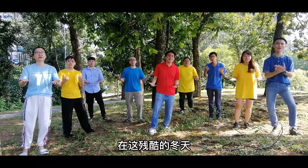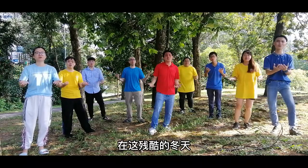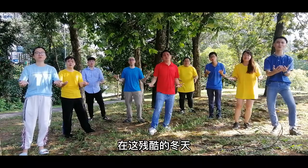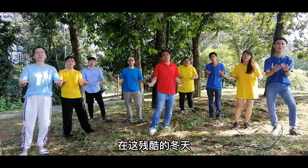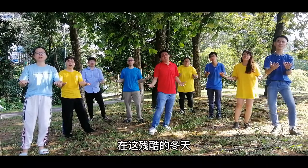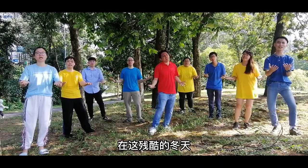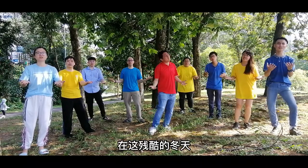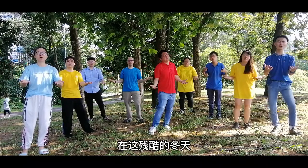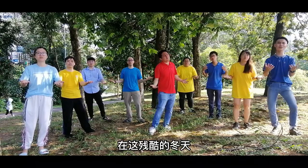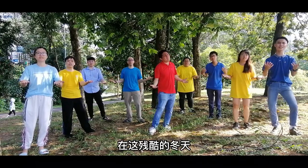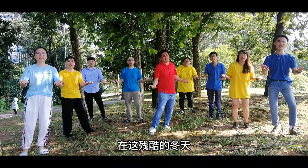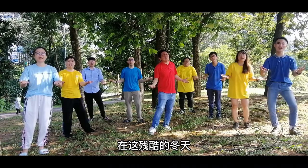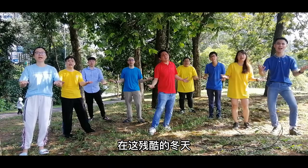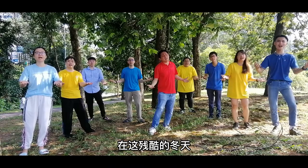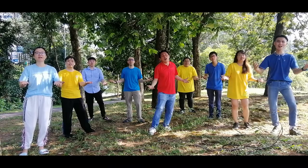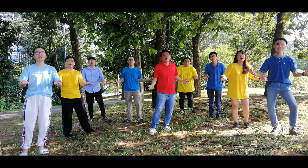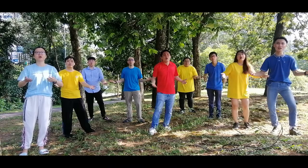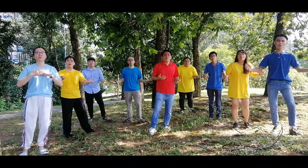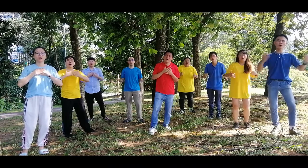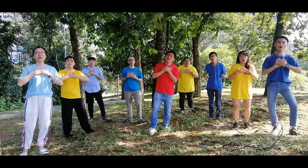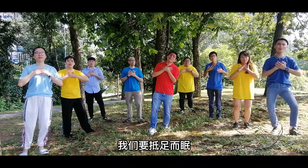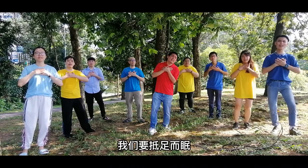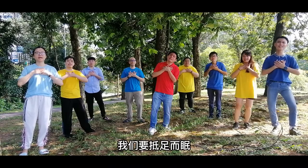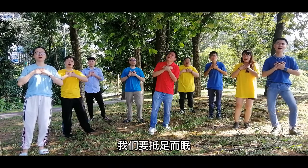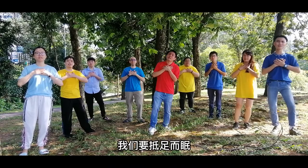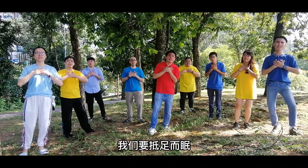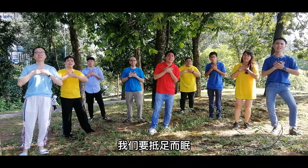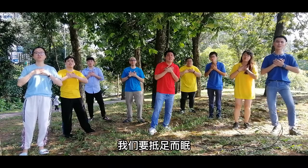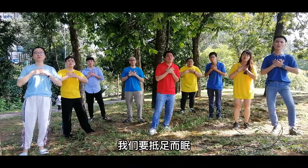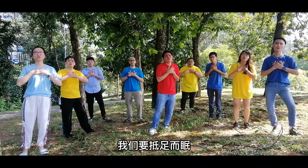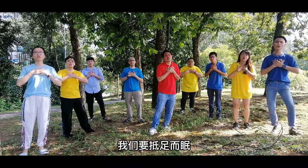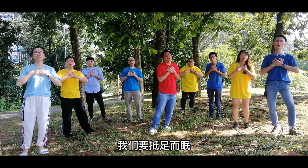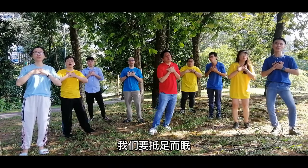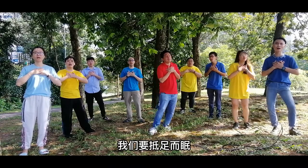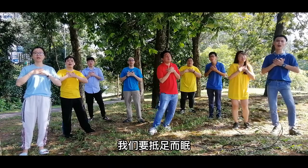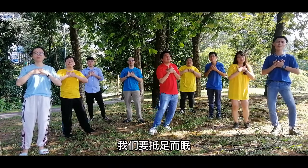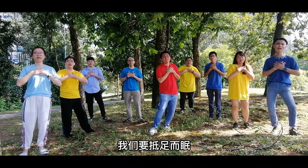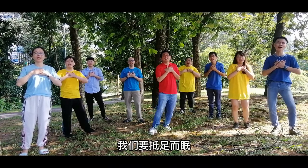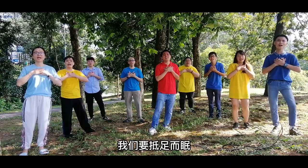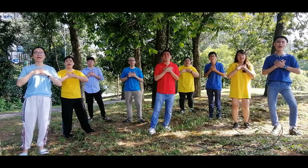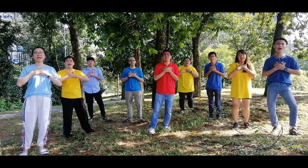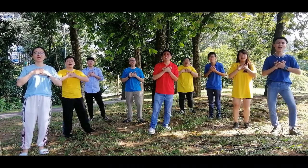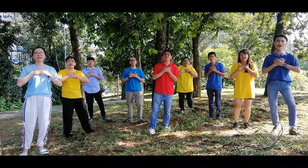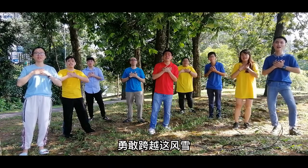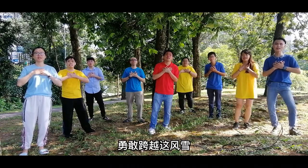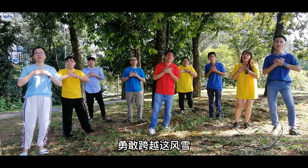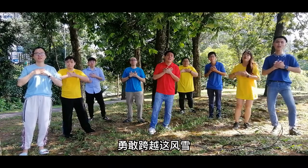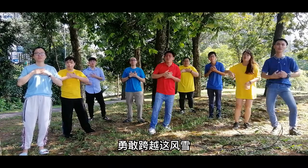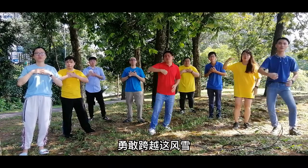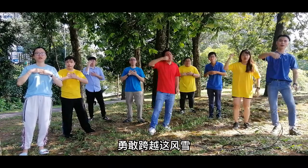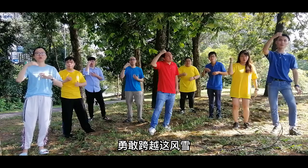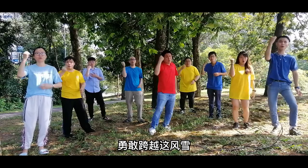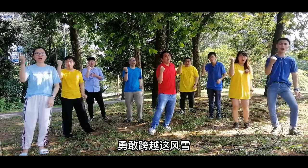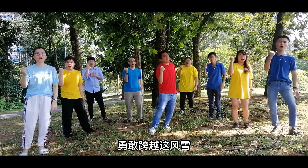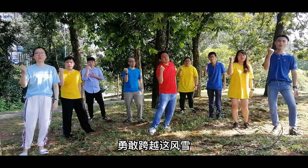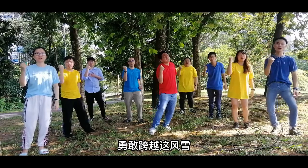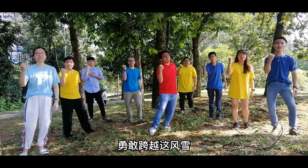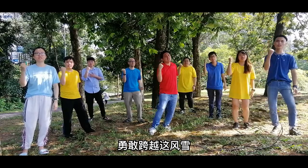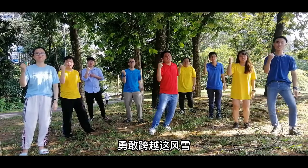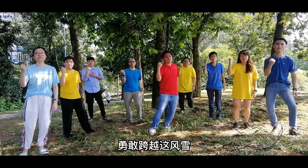酷的冬天，我们要抵住厄面，勇敢跨越这